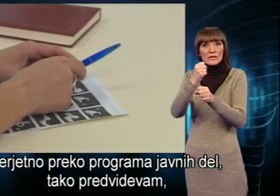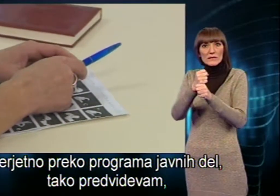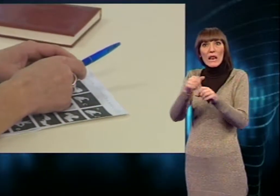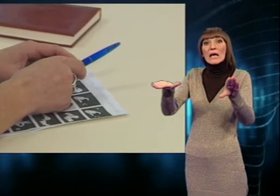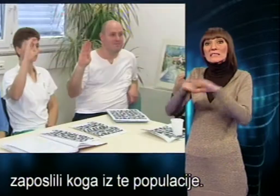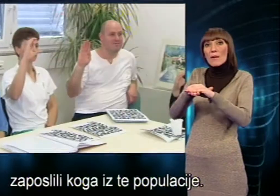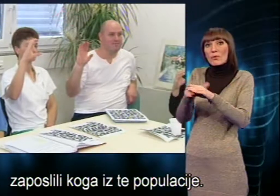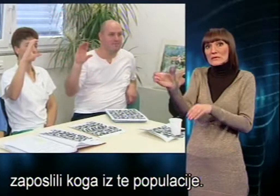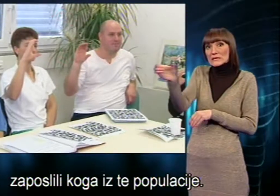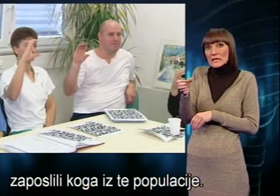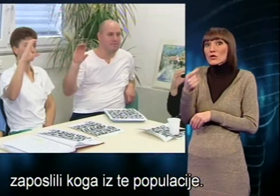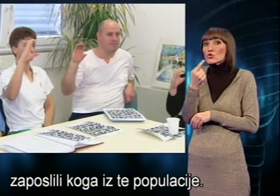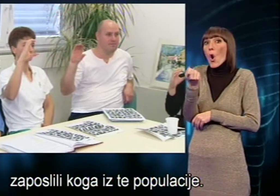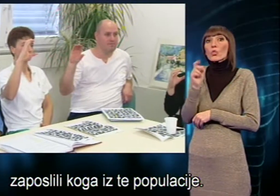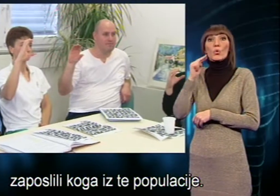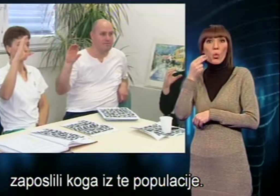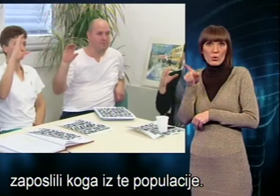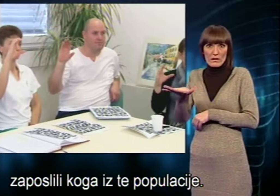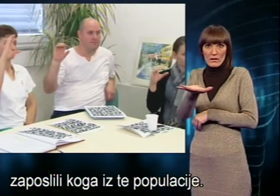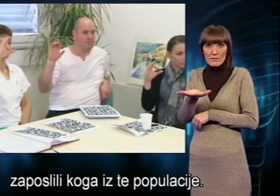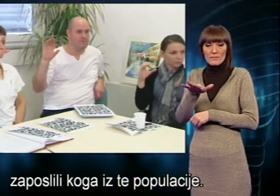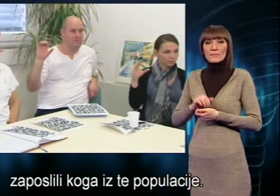zaposlili koga iz te populacije.